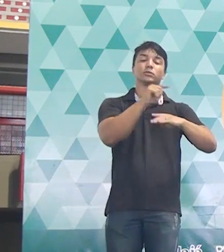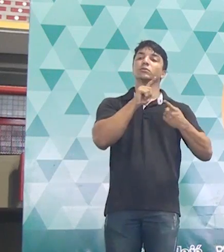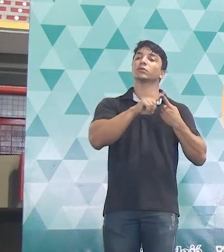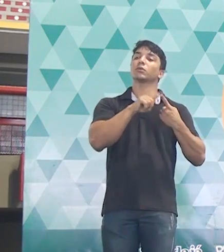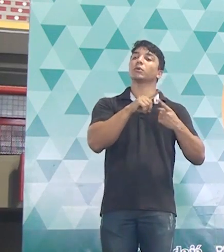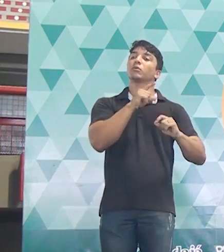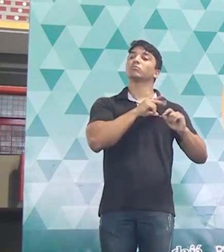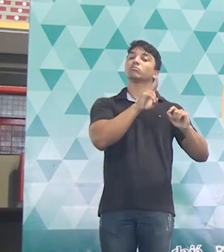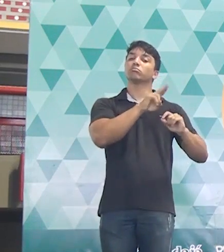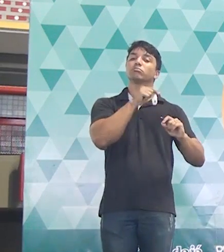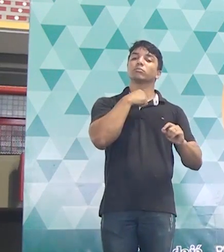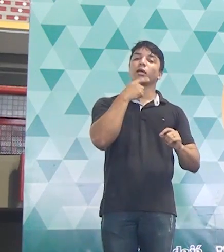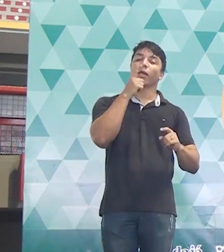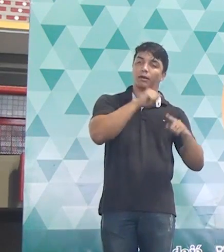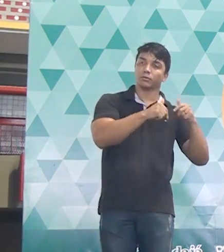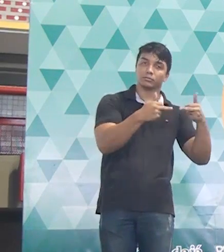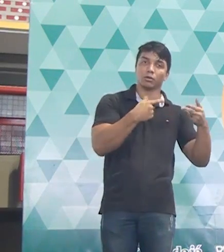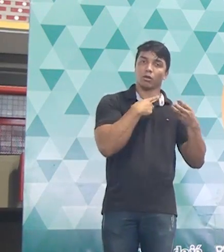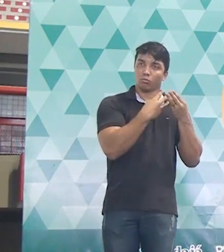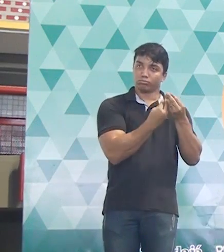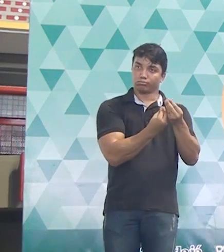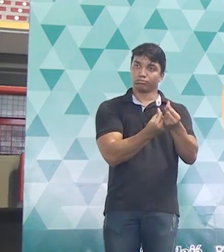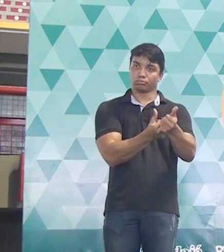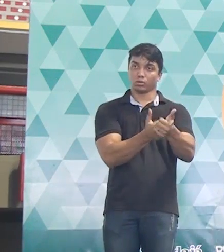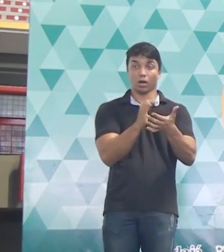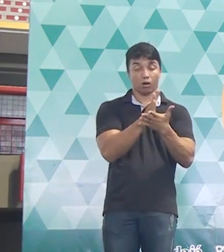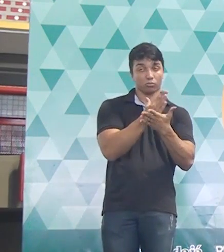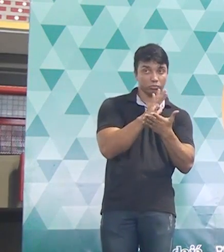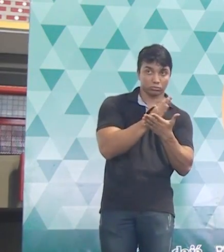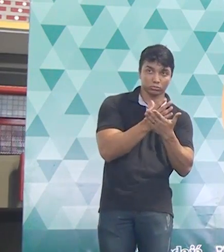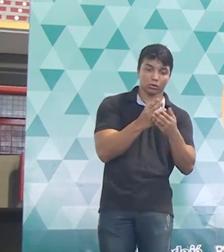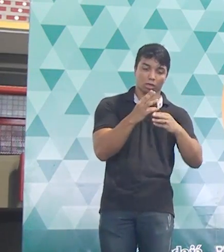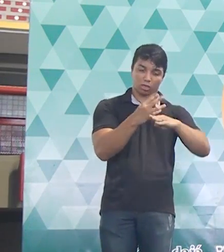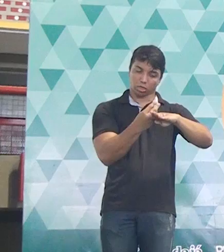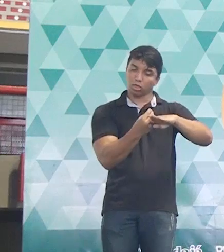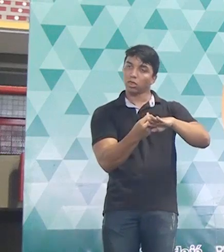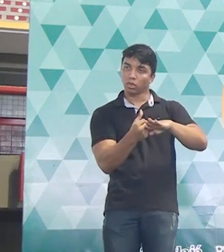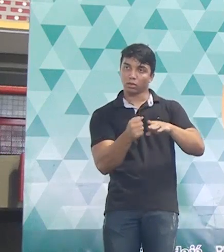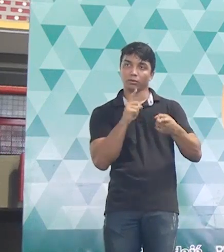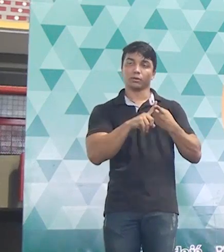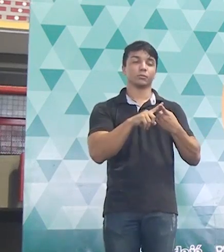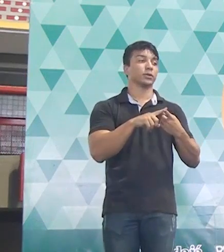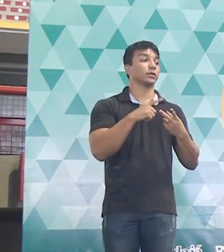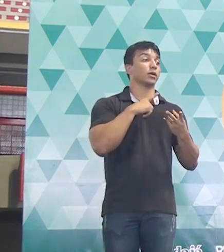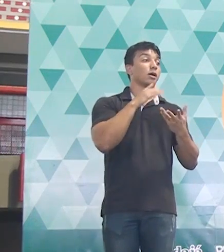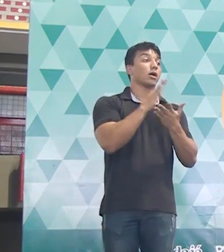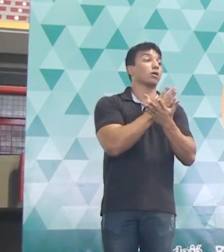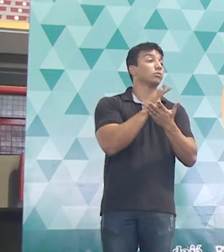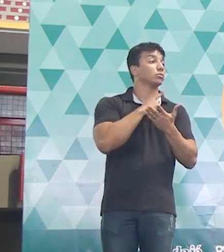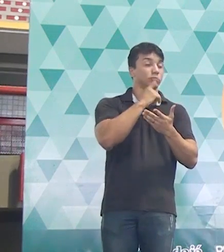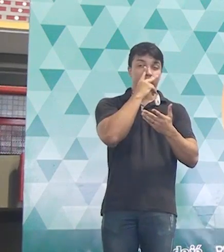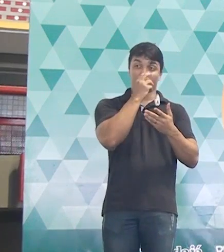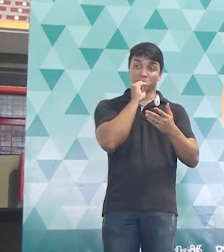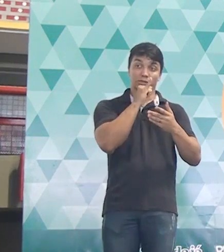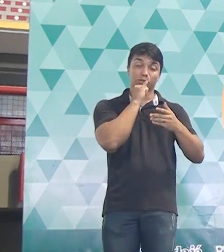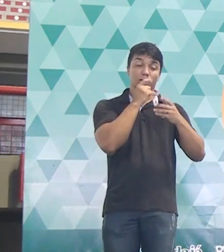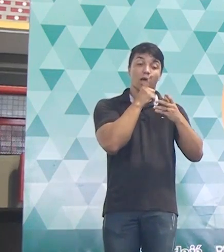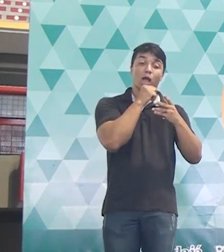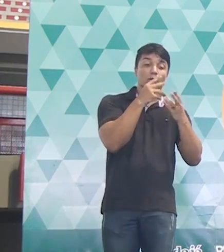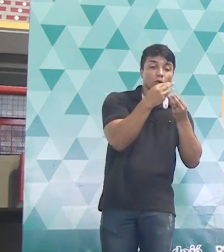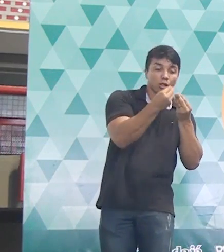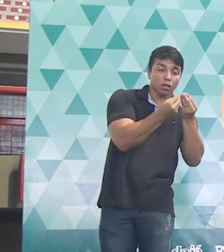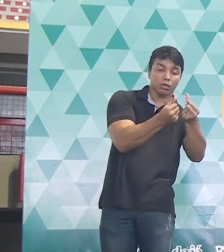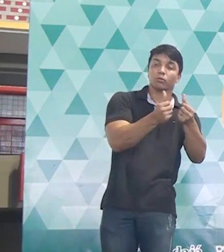são substâncias corrosivas, algumas. Também são substâncias que, quando dissolvidas em água,